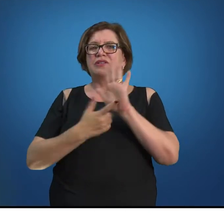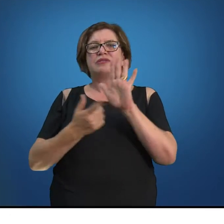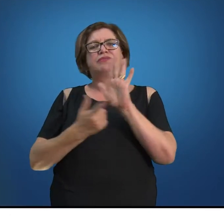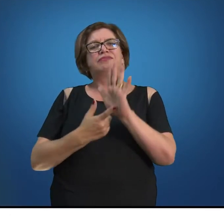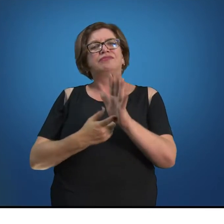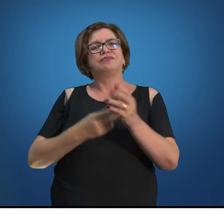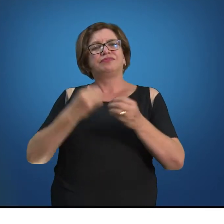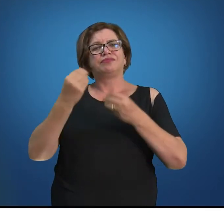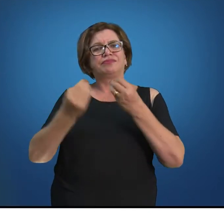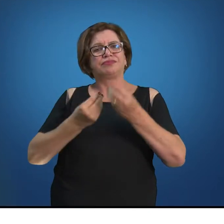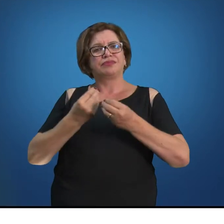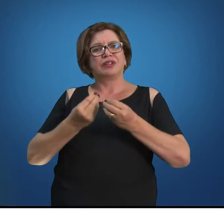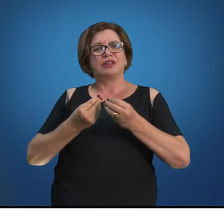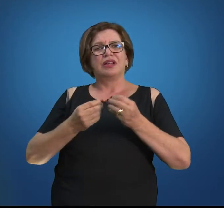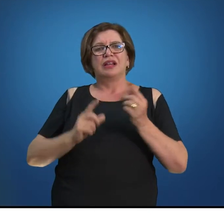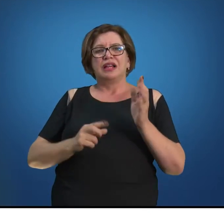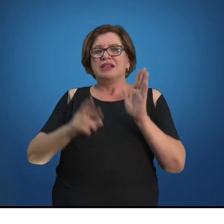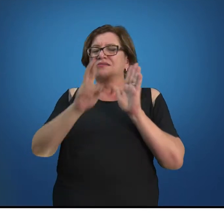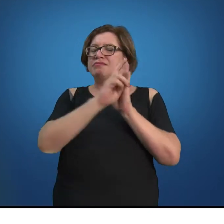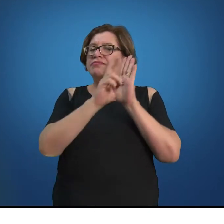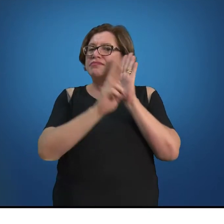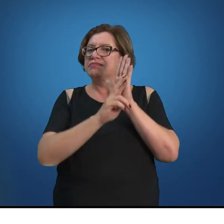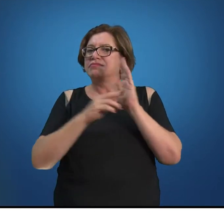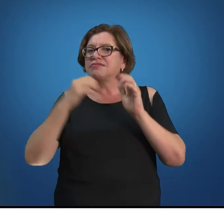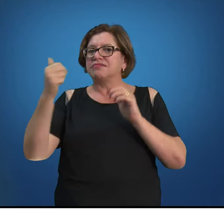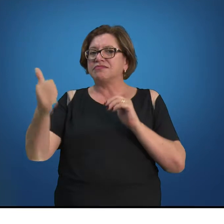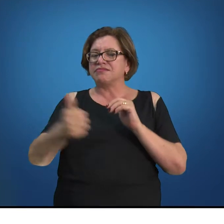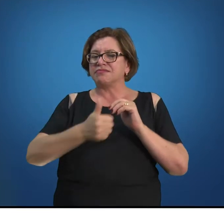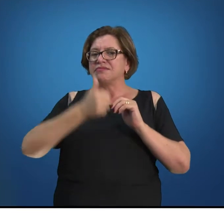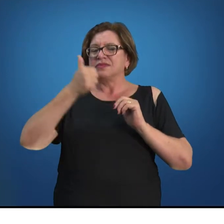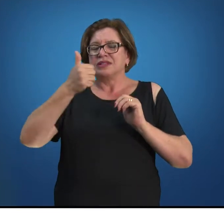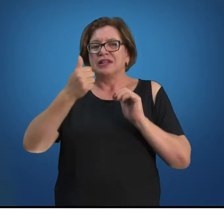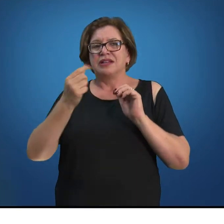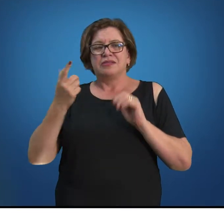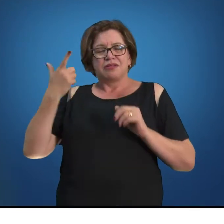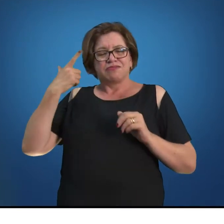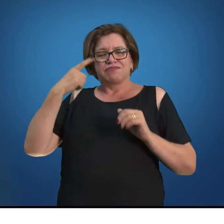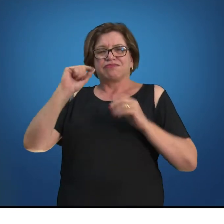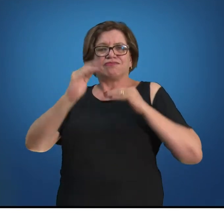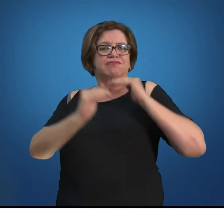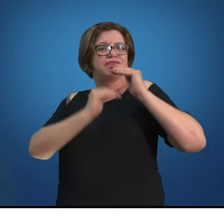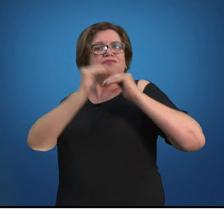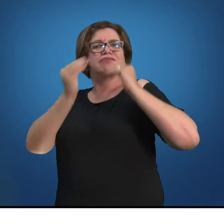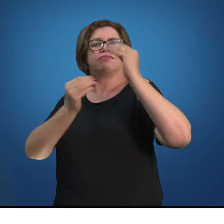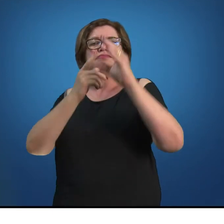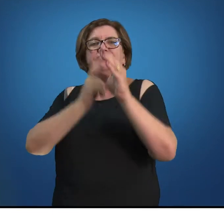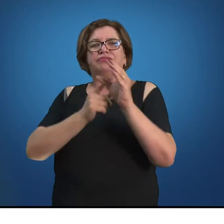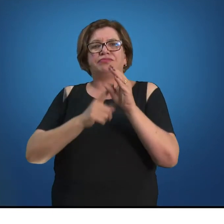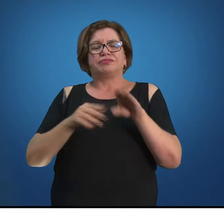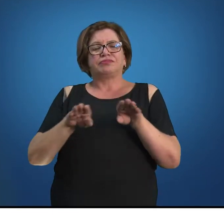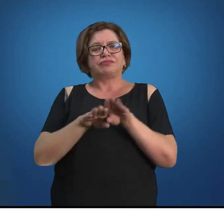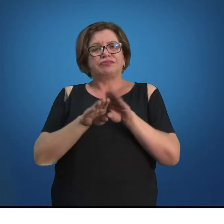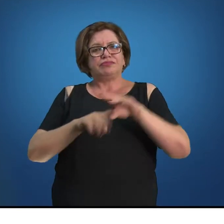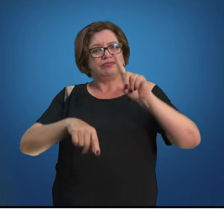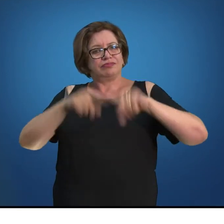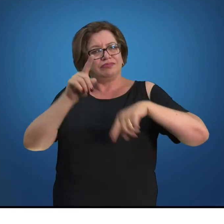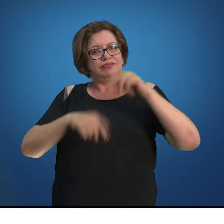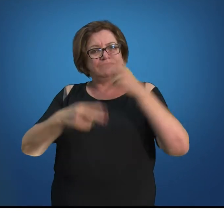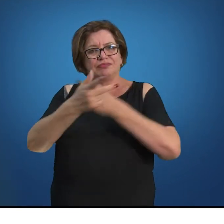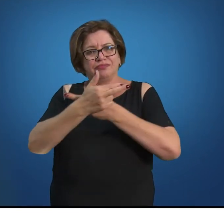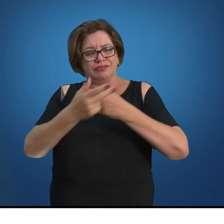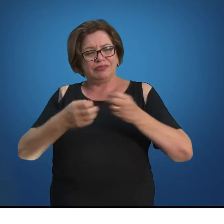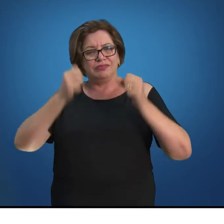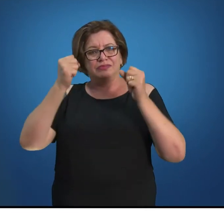Mencionando as diretrizes principais para atingir o desenvolvimento urbano e também um conjunto de instrumentos que possam fazer